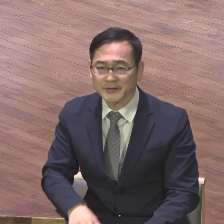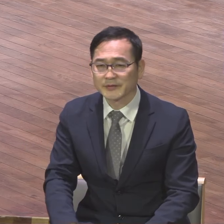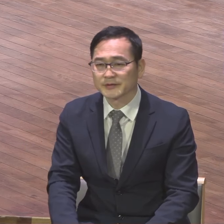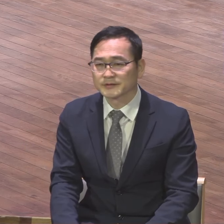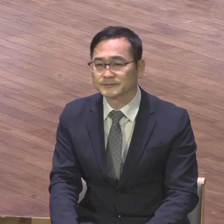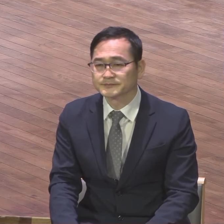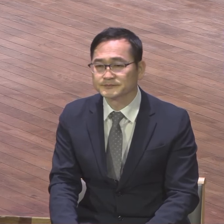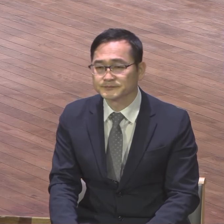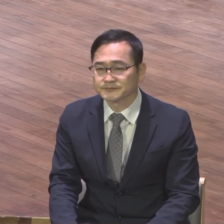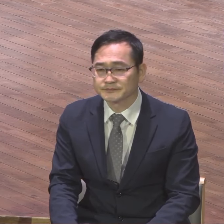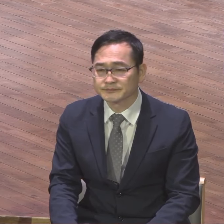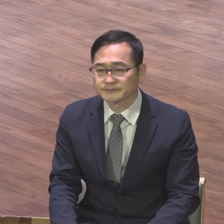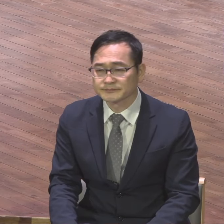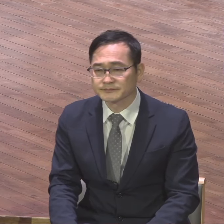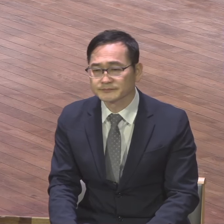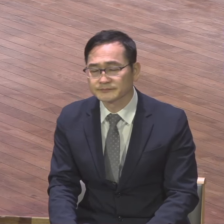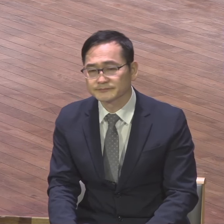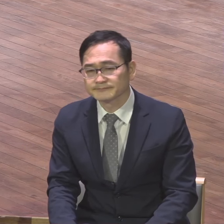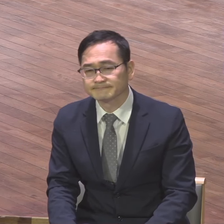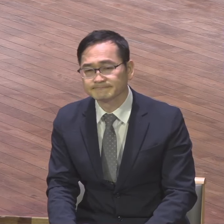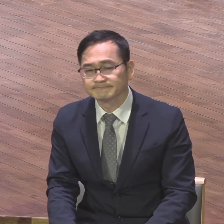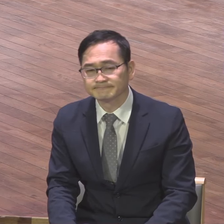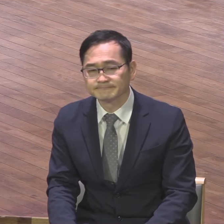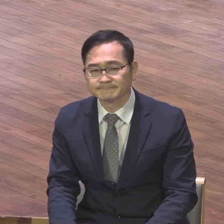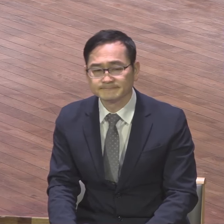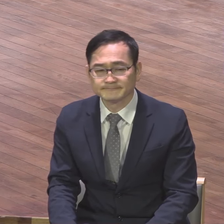힘들어하는 영혼들이 많이 있다는 거죠.